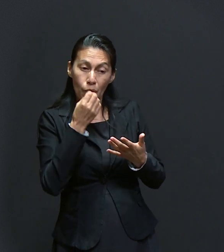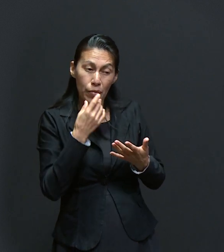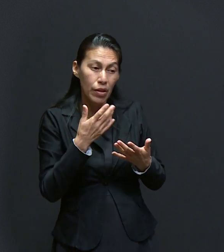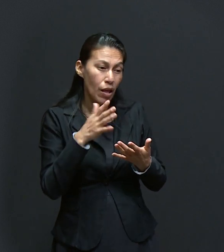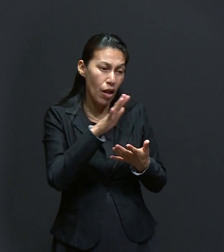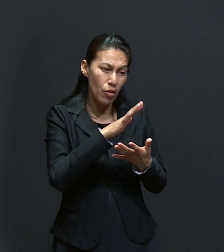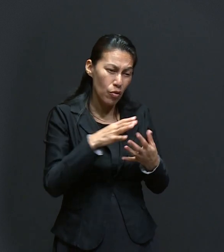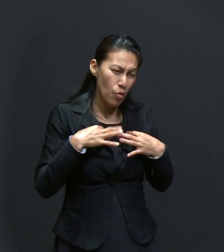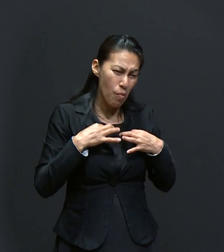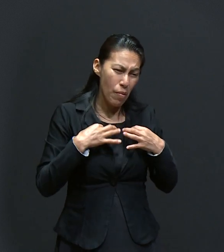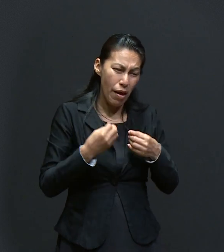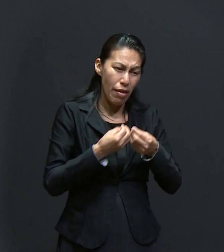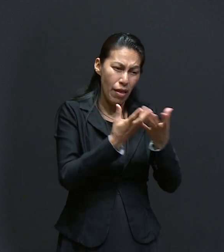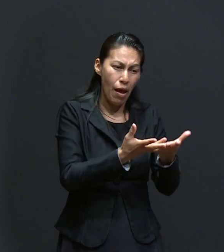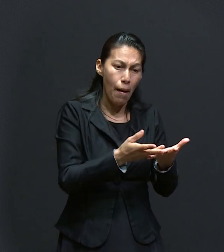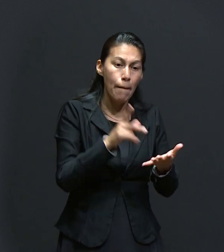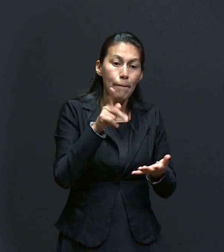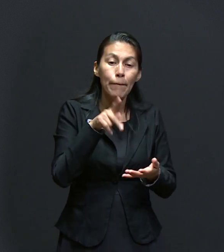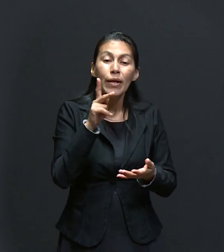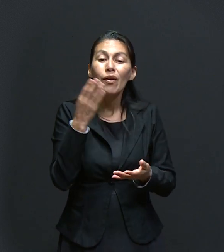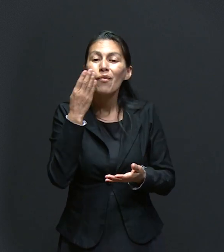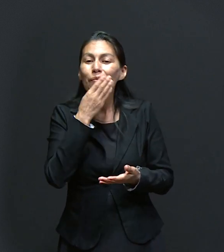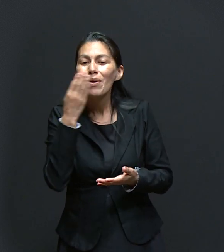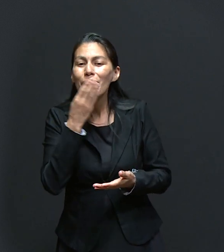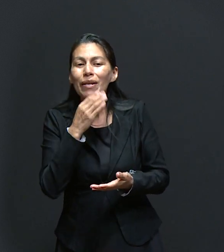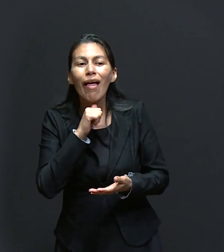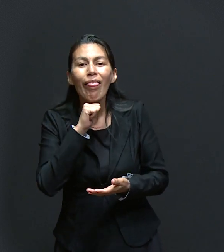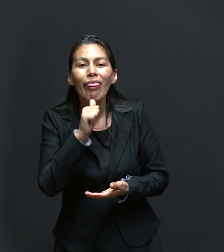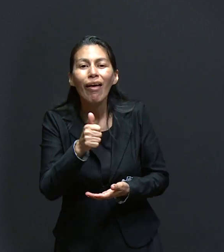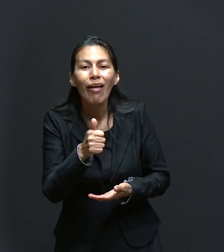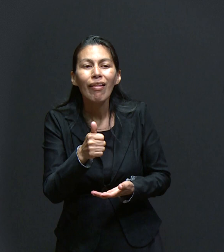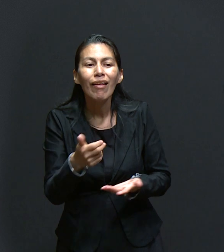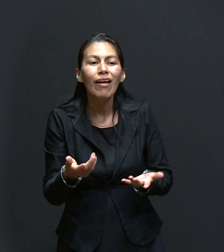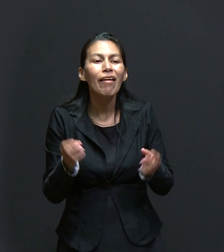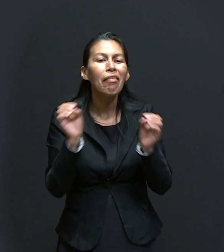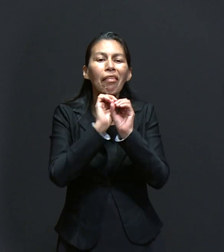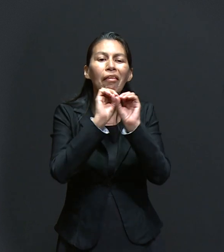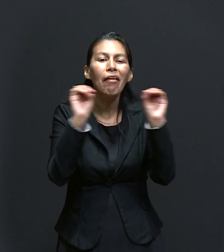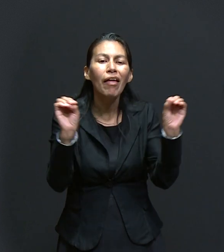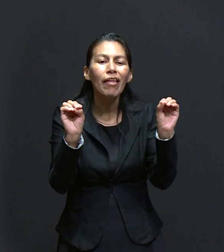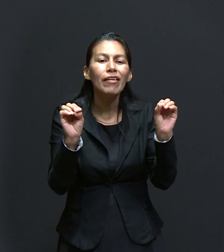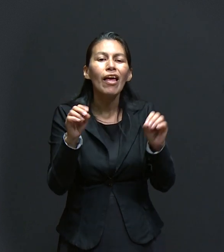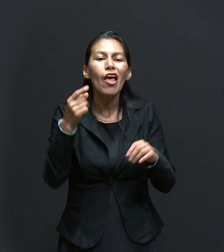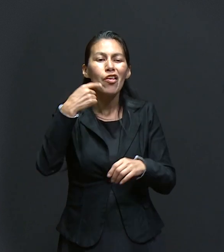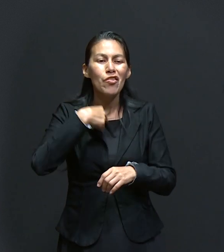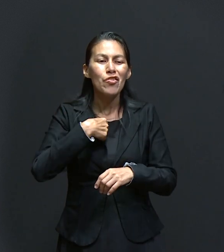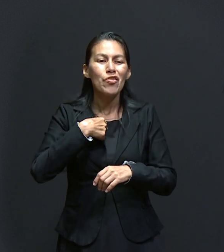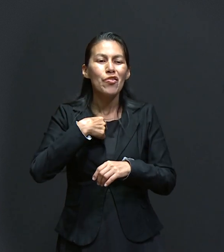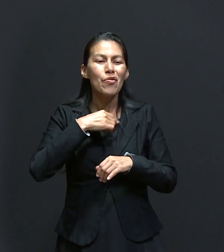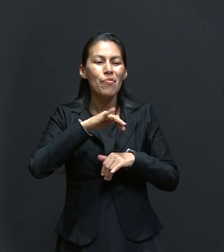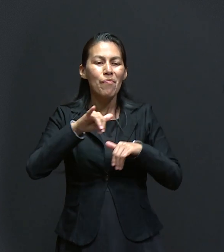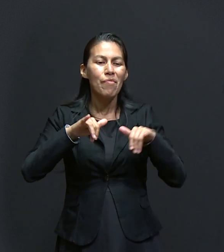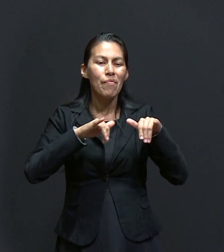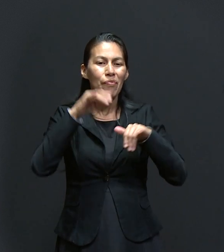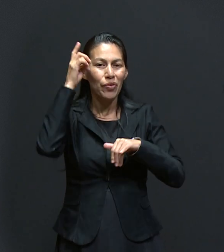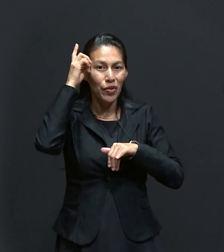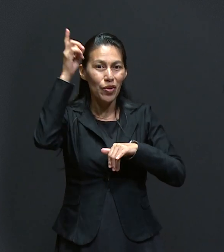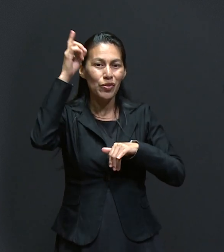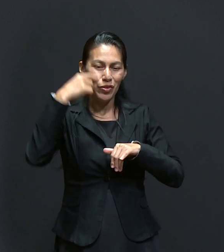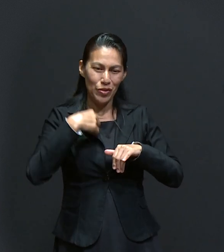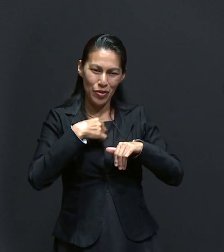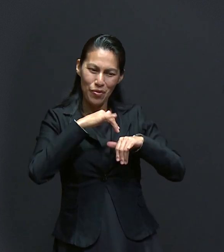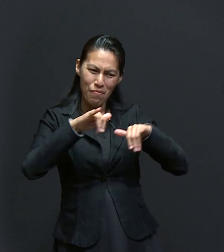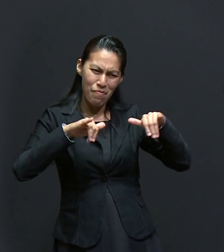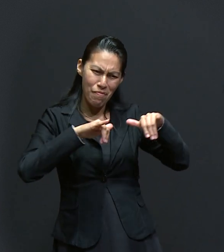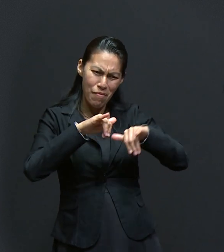entonces todo todo esto es la pero las biblias solamente puede dar iglesia porque no hay en va a dar biblias porque el mapa de refugio soy